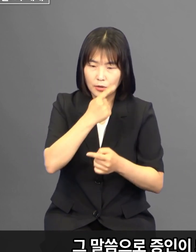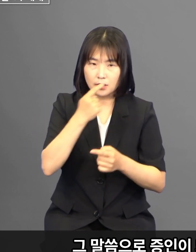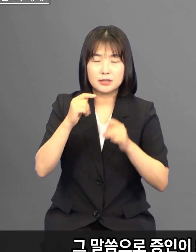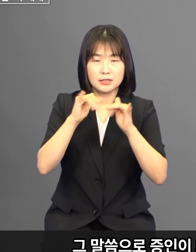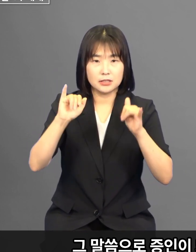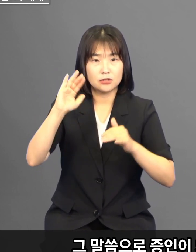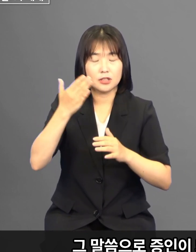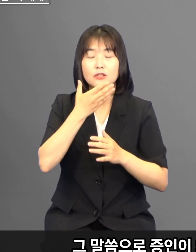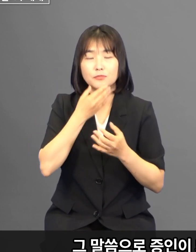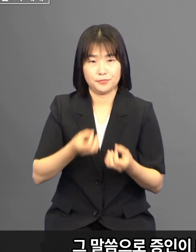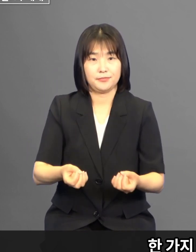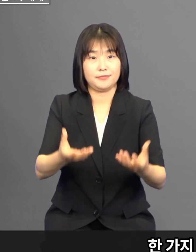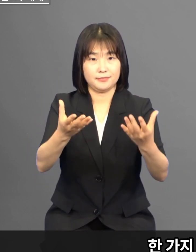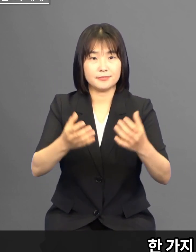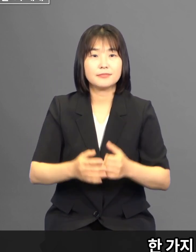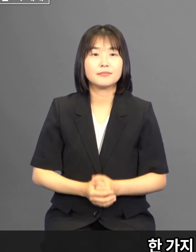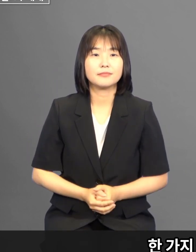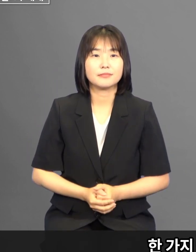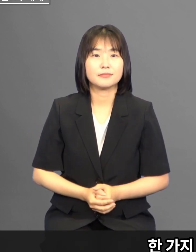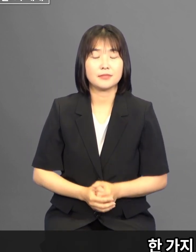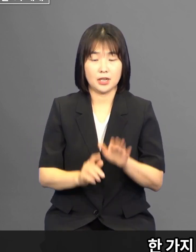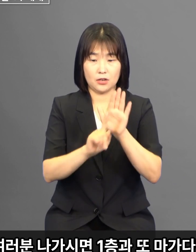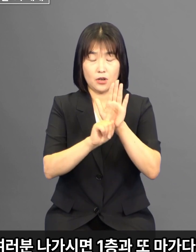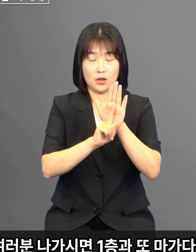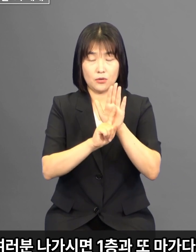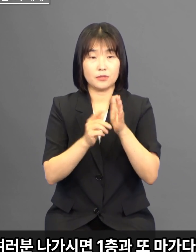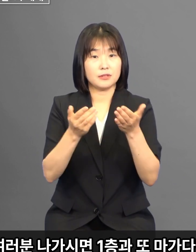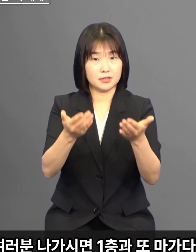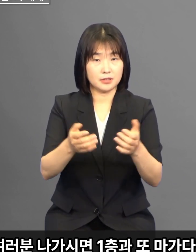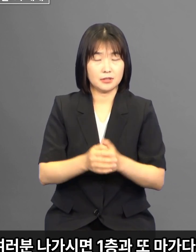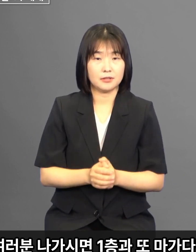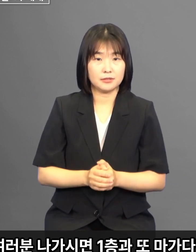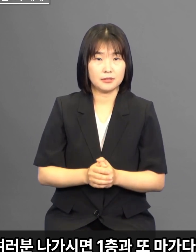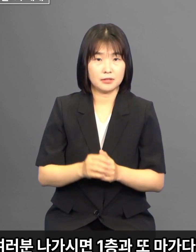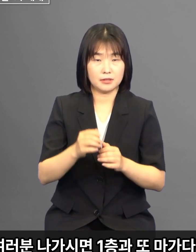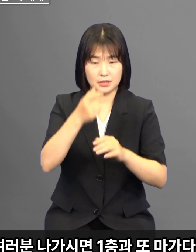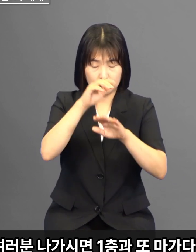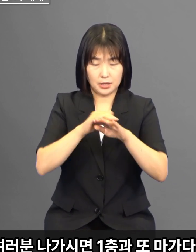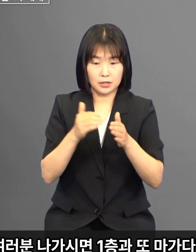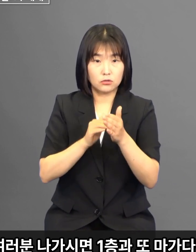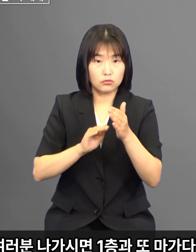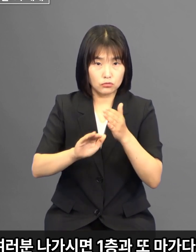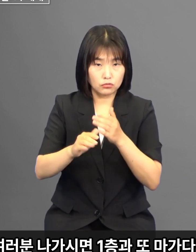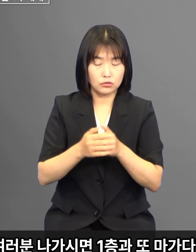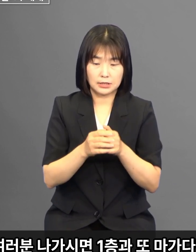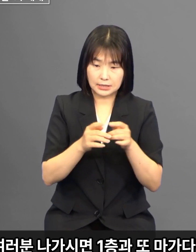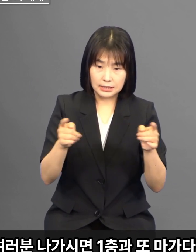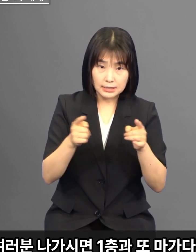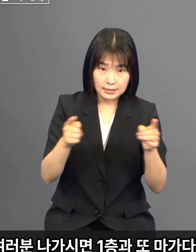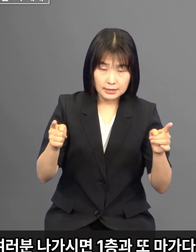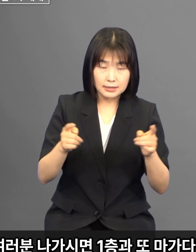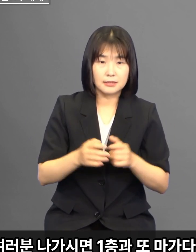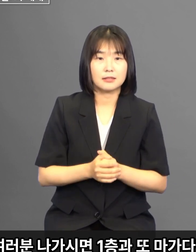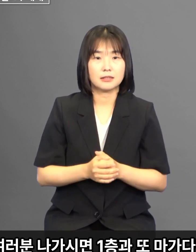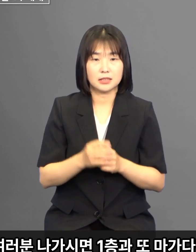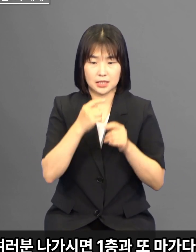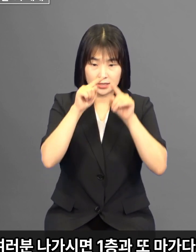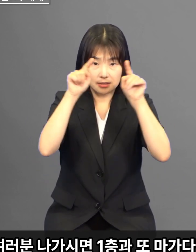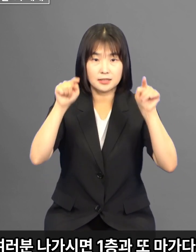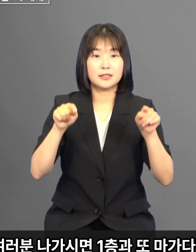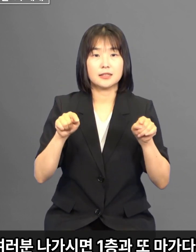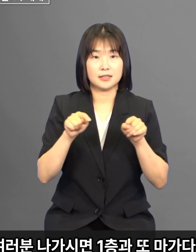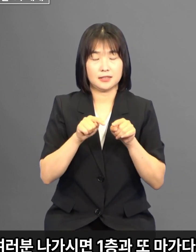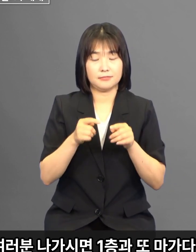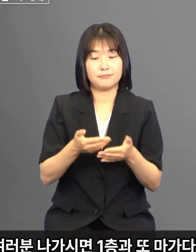축복합니다. 한 가지 광고 드리겠습니다. 여러분 나가시면 1층과 또 마가다락방 입구에서 이런